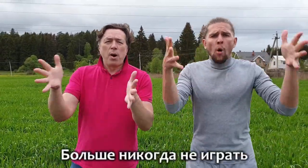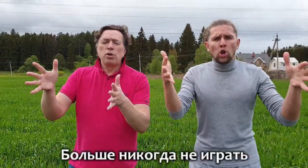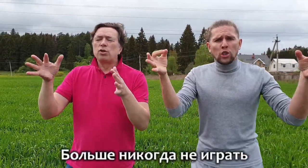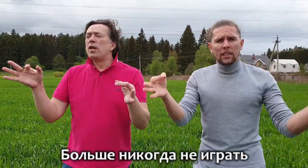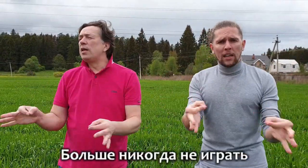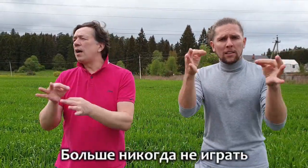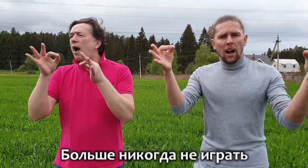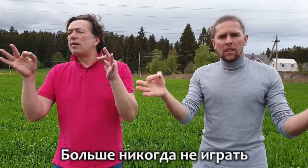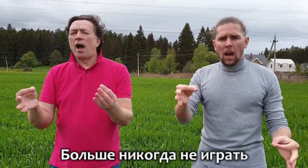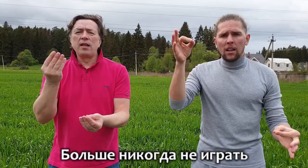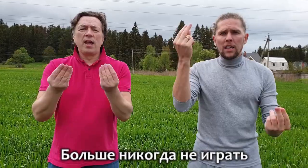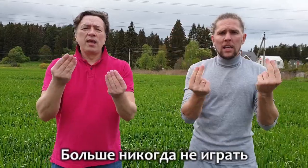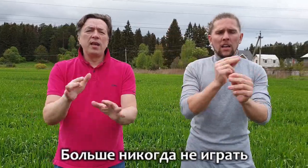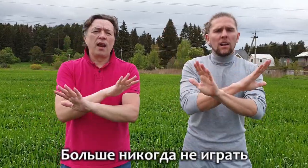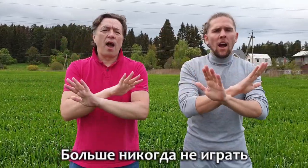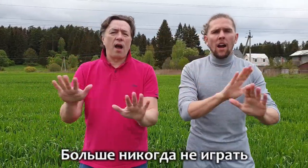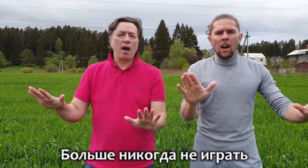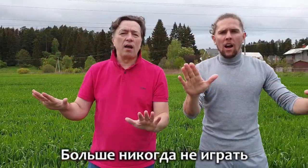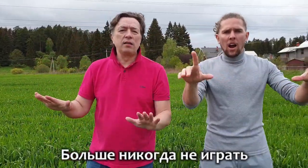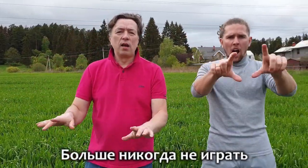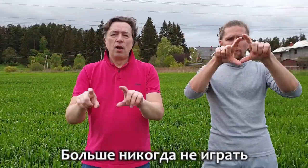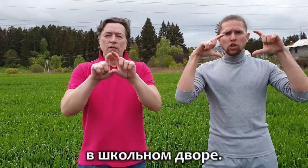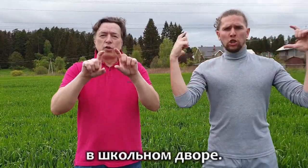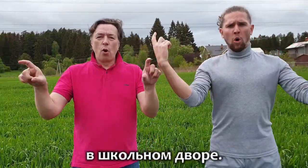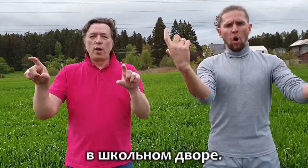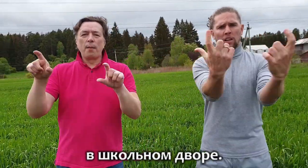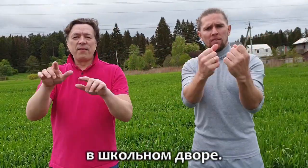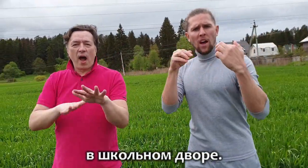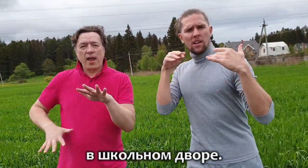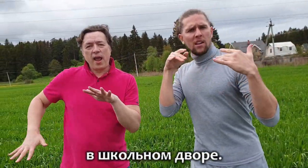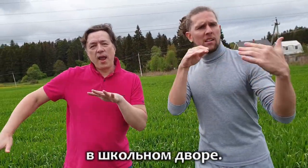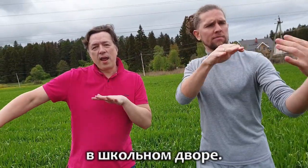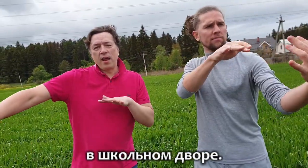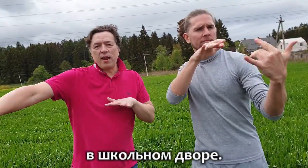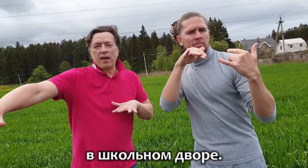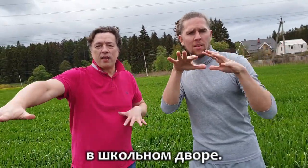Больше никогда не играть в школьном дворе.